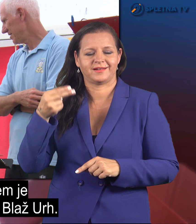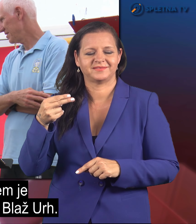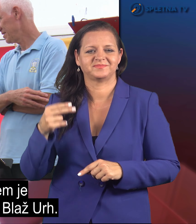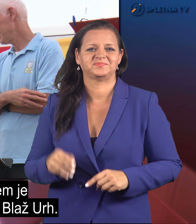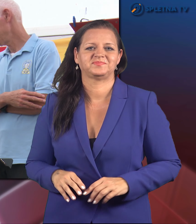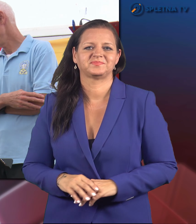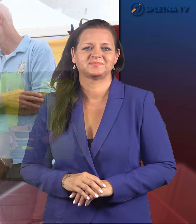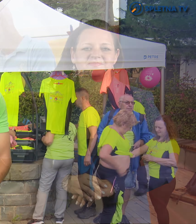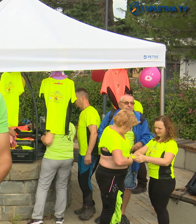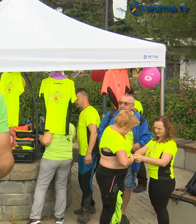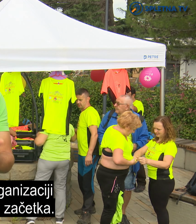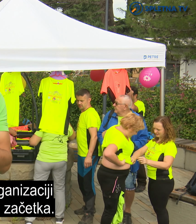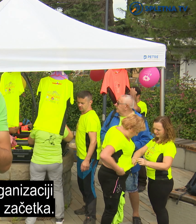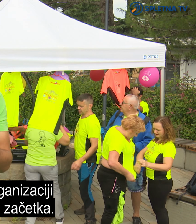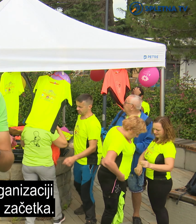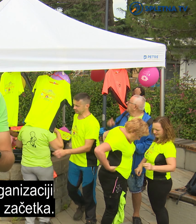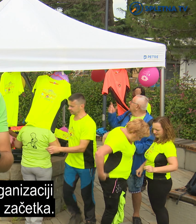Urh.